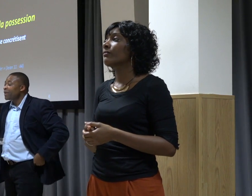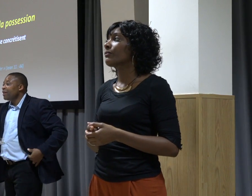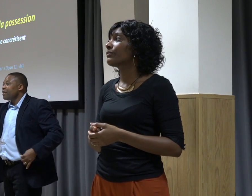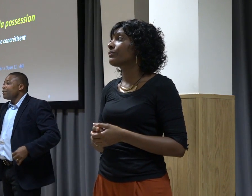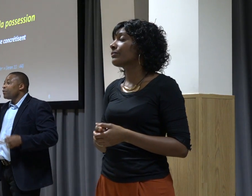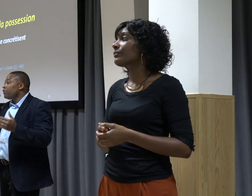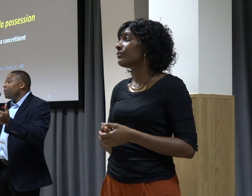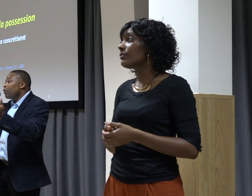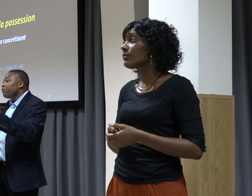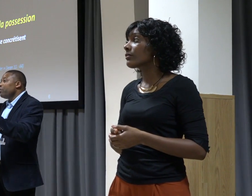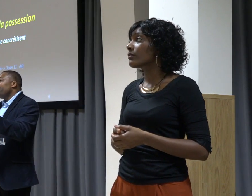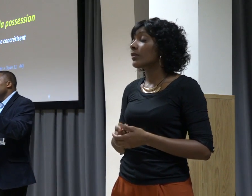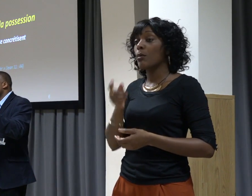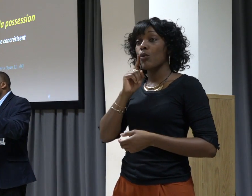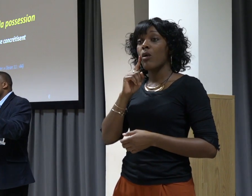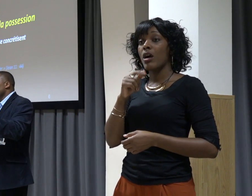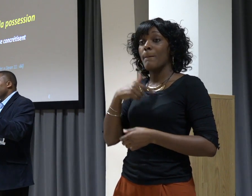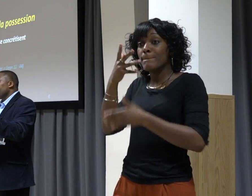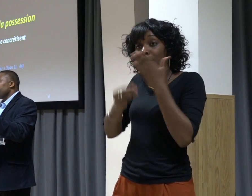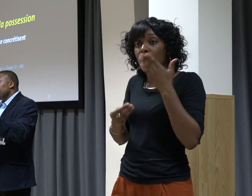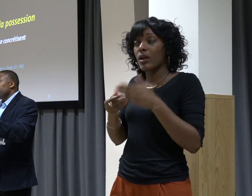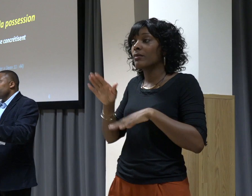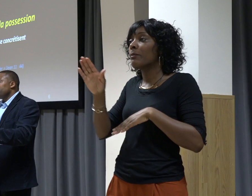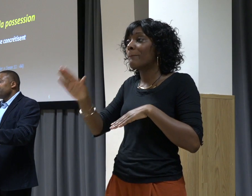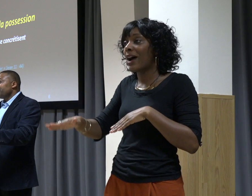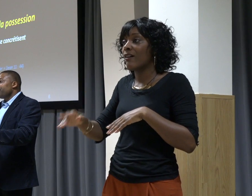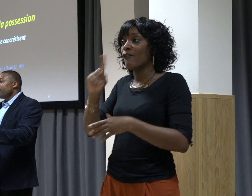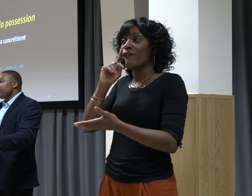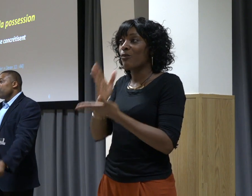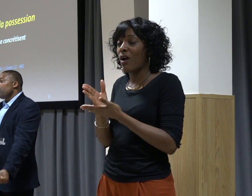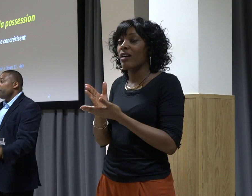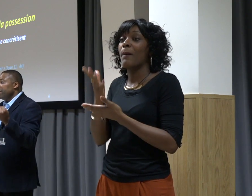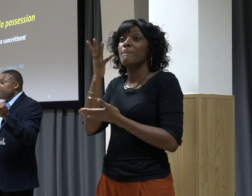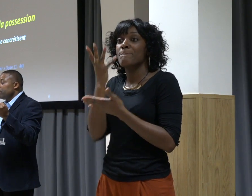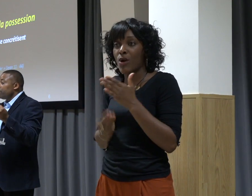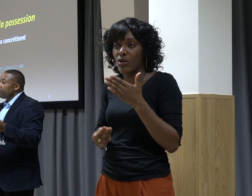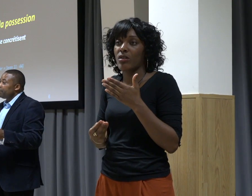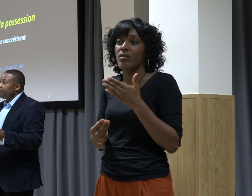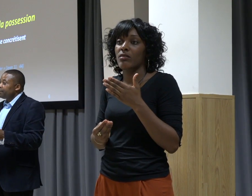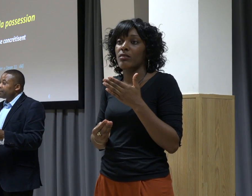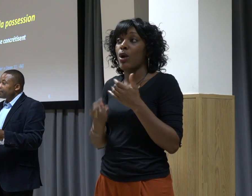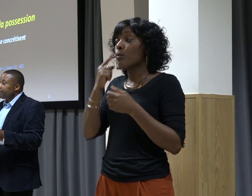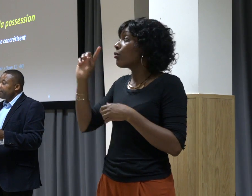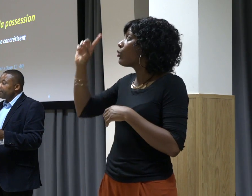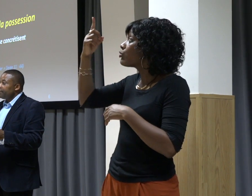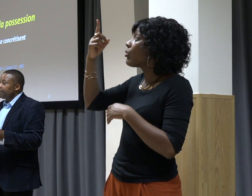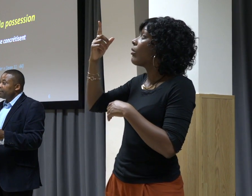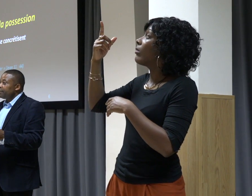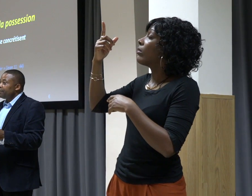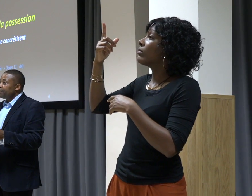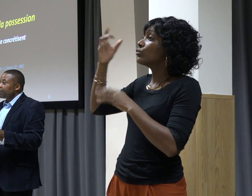excusez-moi, nous n'avons pas encore fait le pas de foi qu'il faut pour lever la main de Dieu.